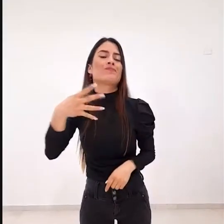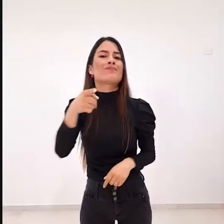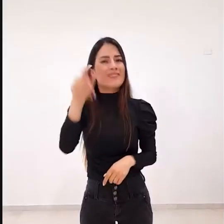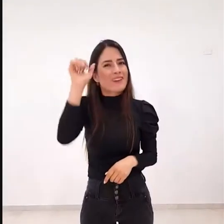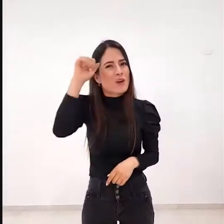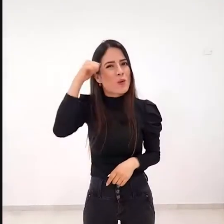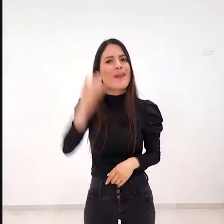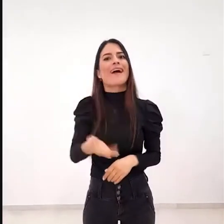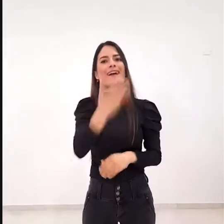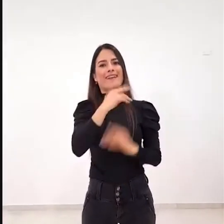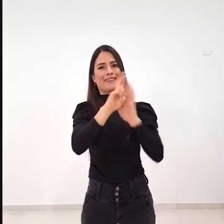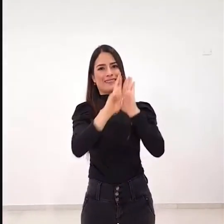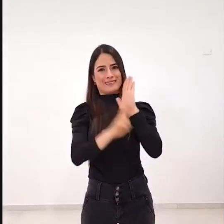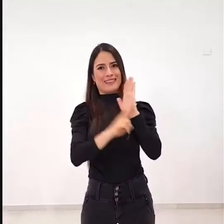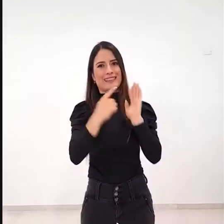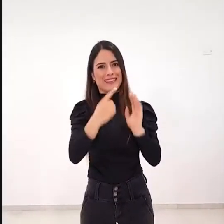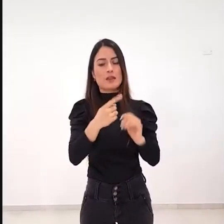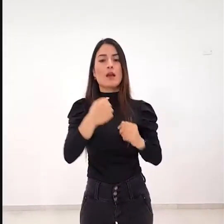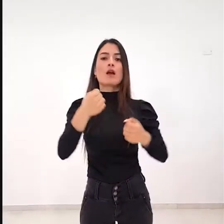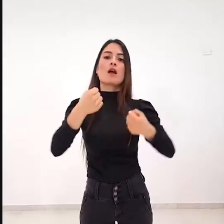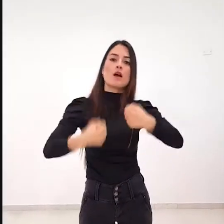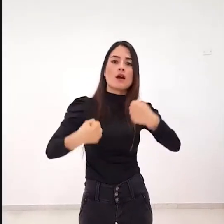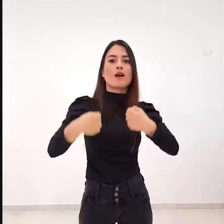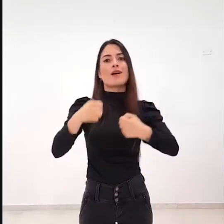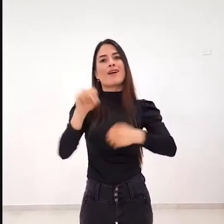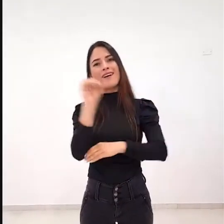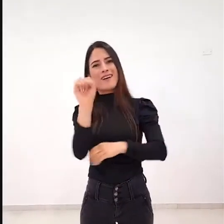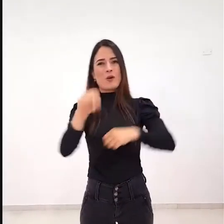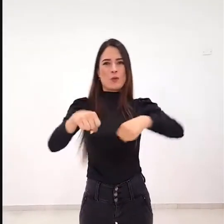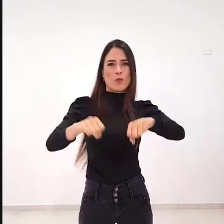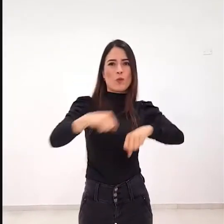una actividad que solicitaba